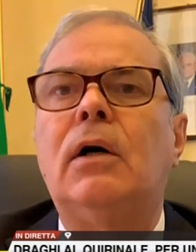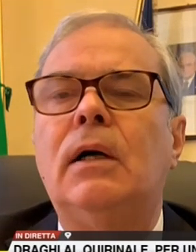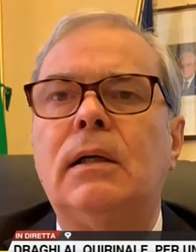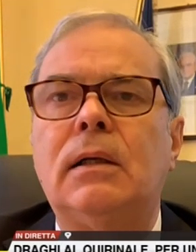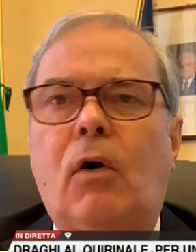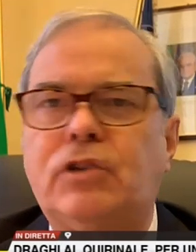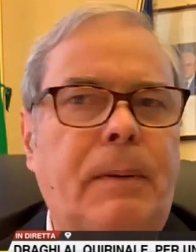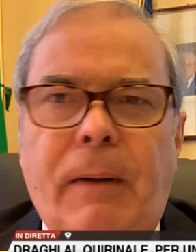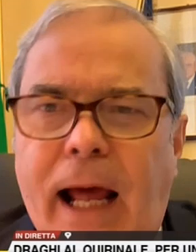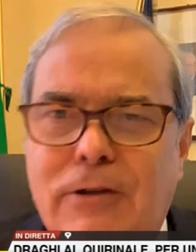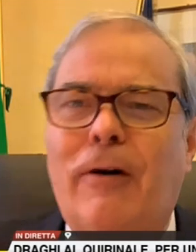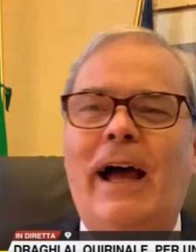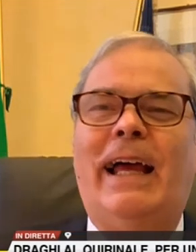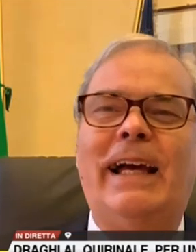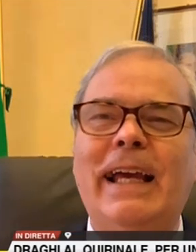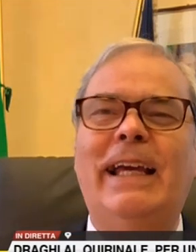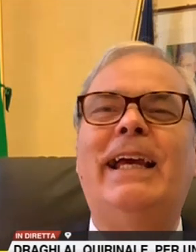io ho già preparato